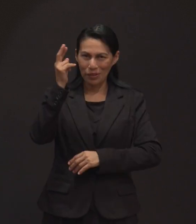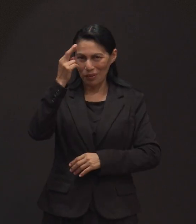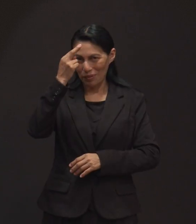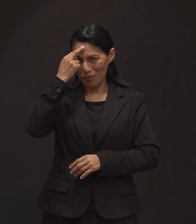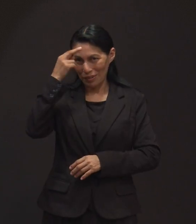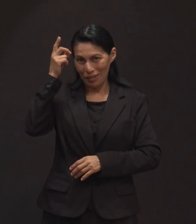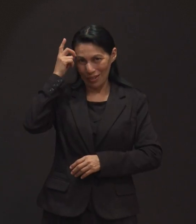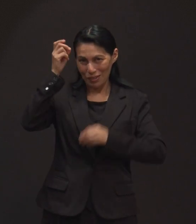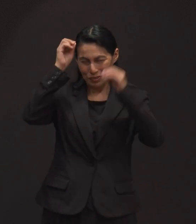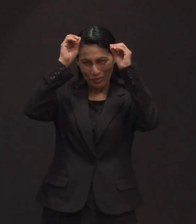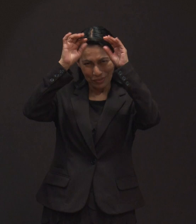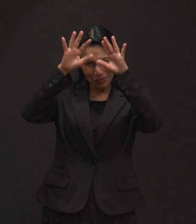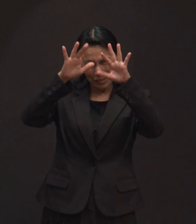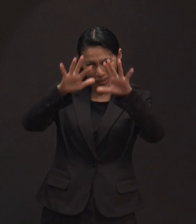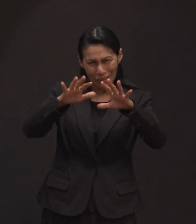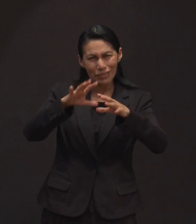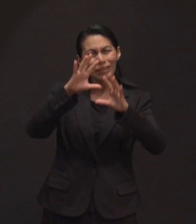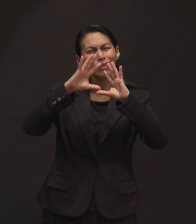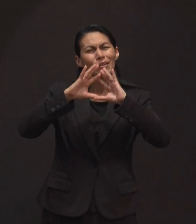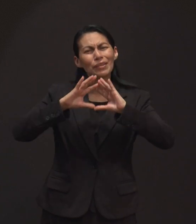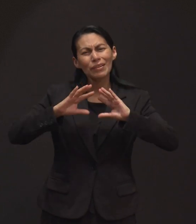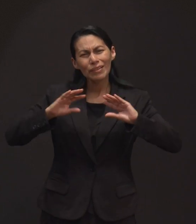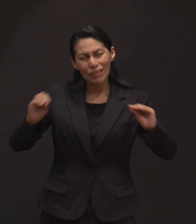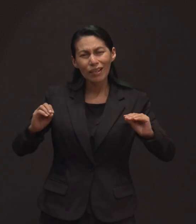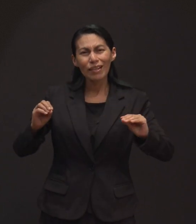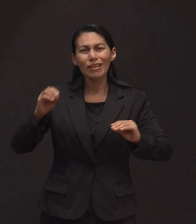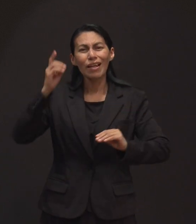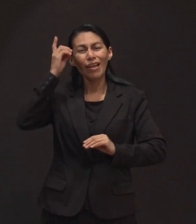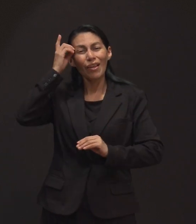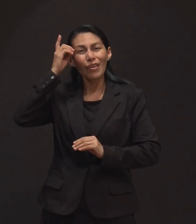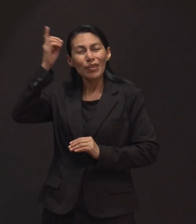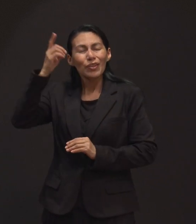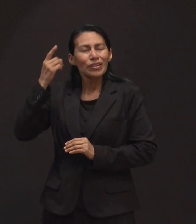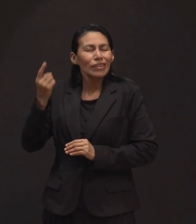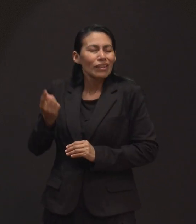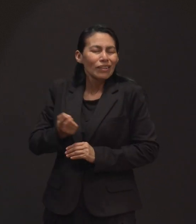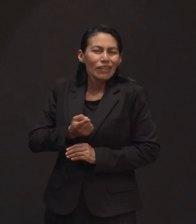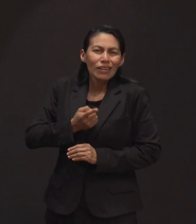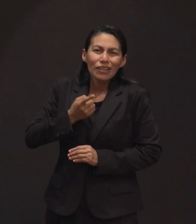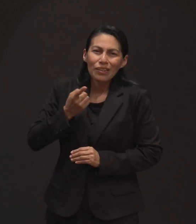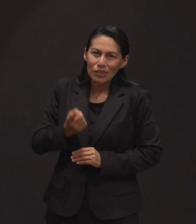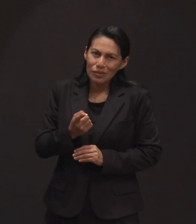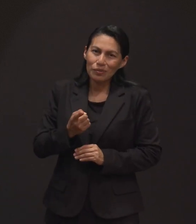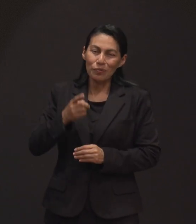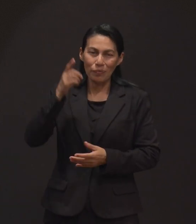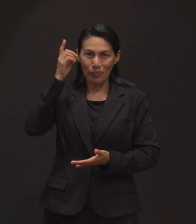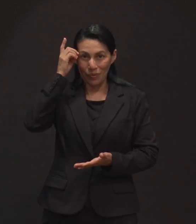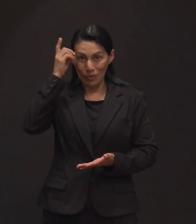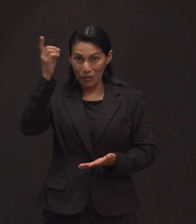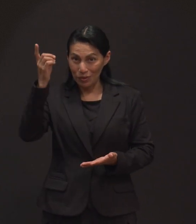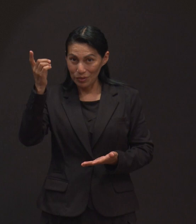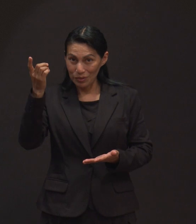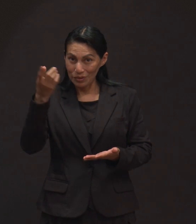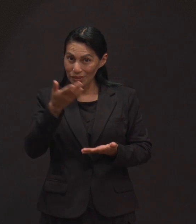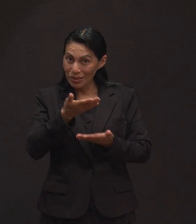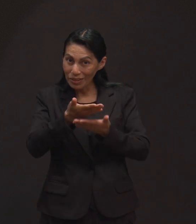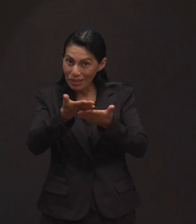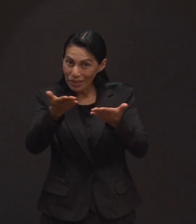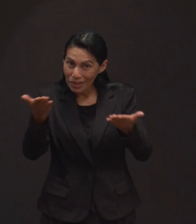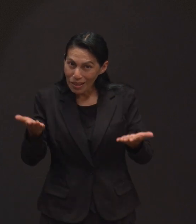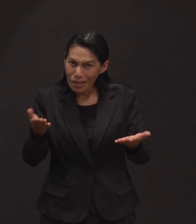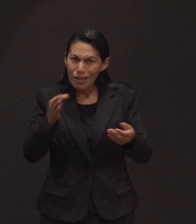provisión abundante de Dios, la sanidad de Dios que es eterna. Tienes